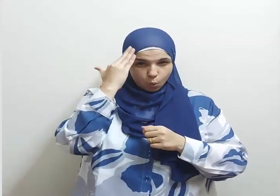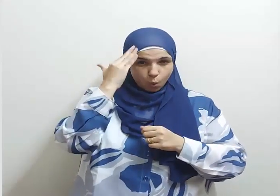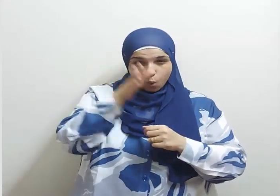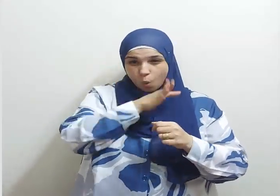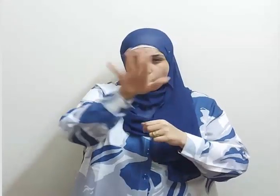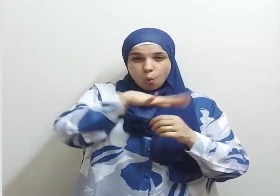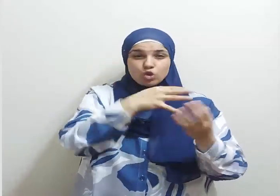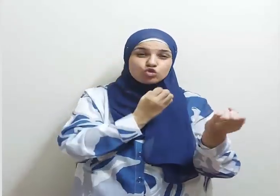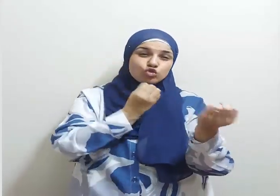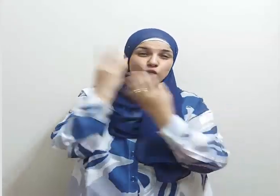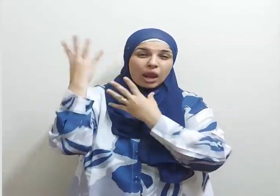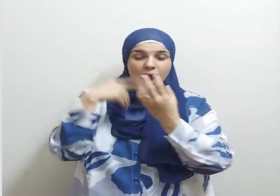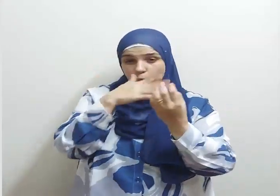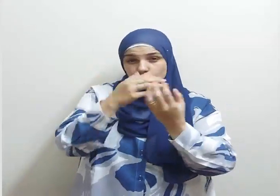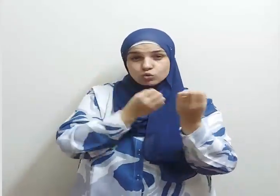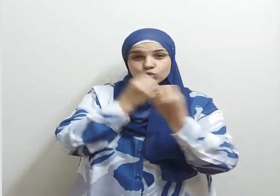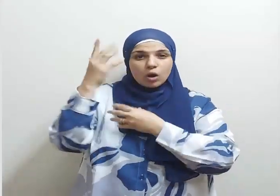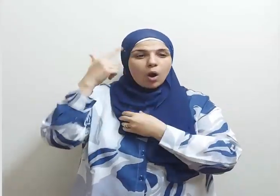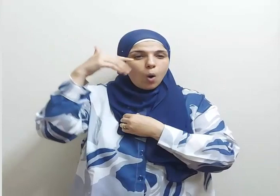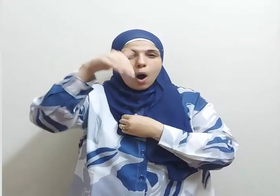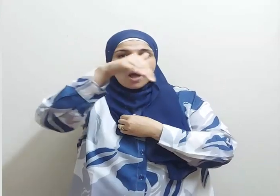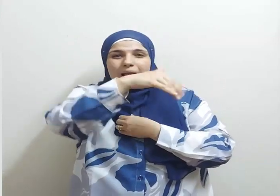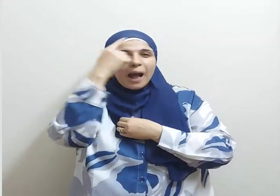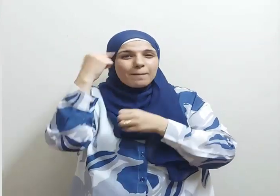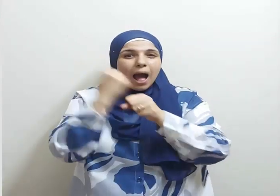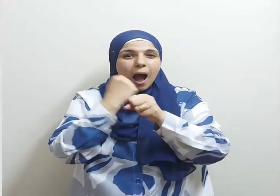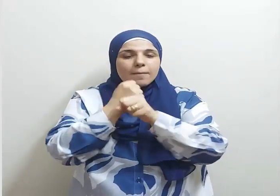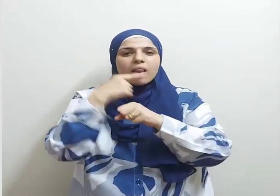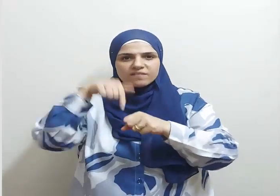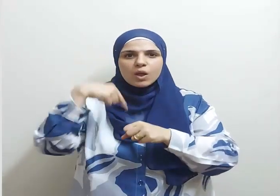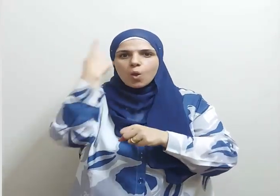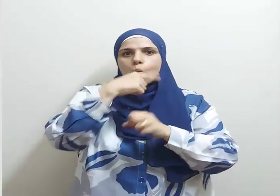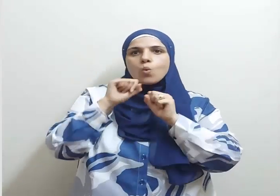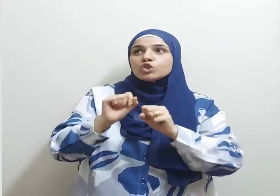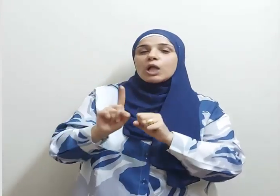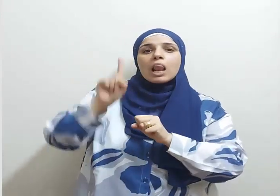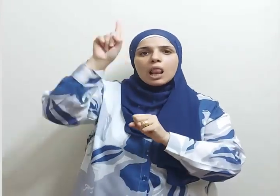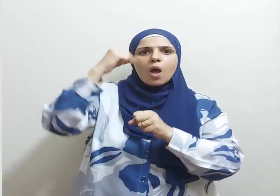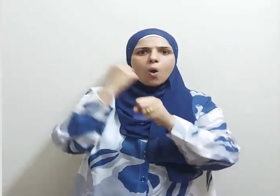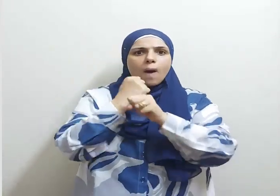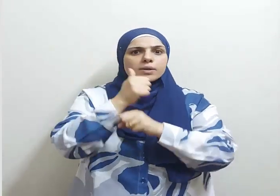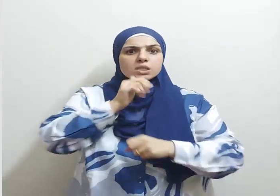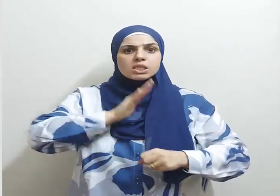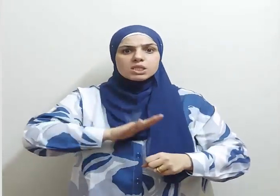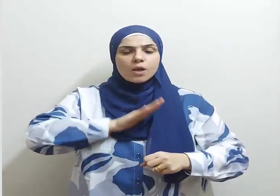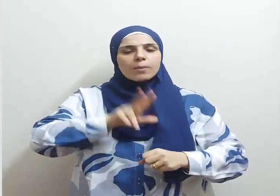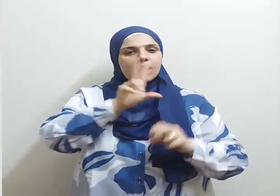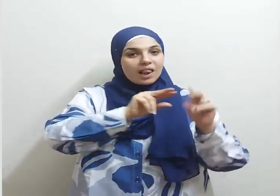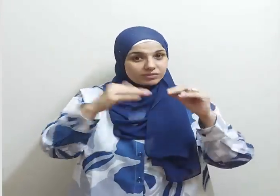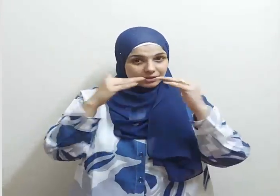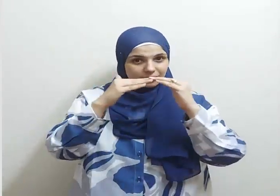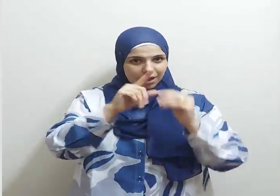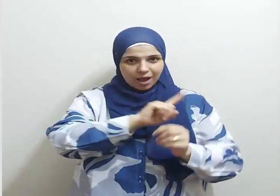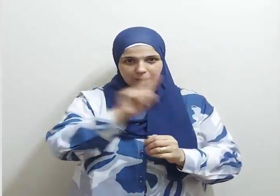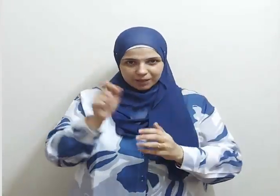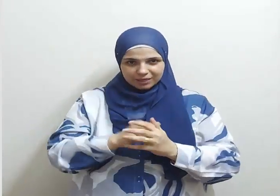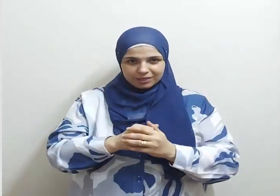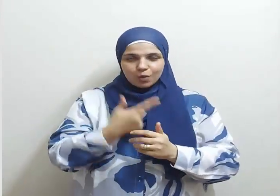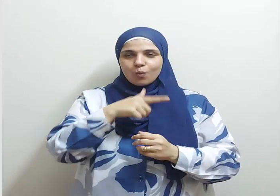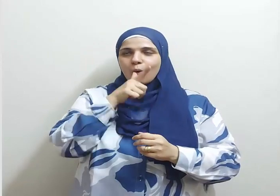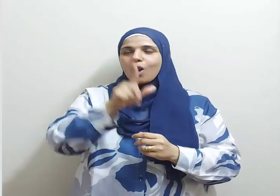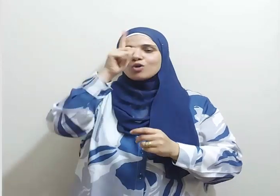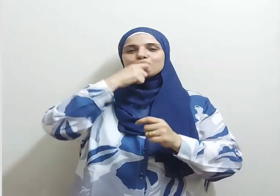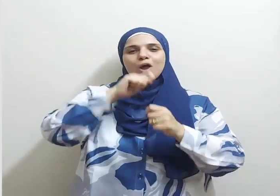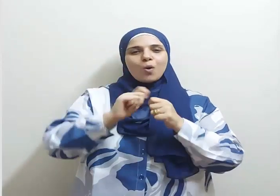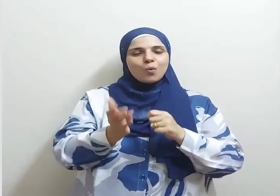الجنه ولما يعلم الله الذين جاهدوا منكم ويعلم الصابرين ويقول تعالى ام